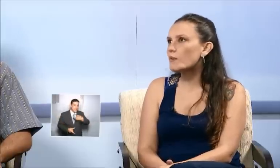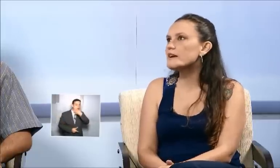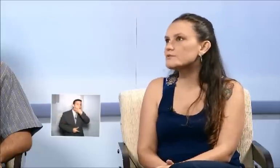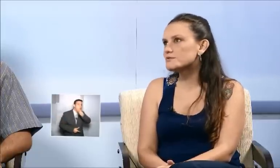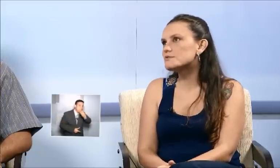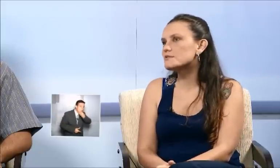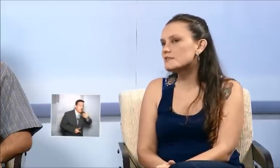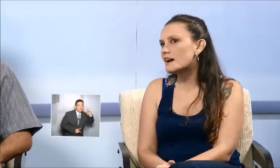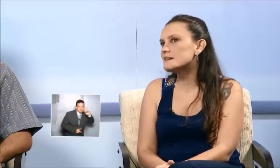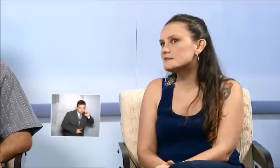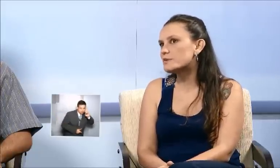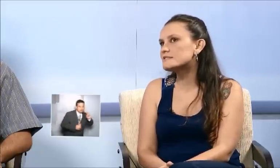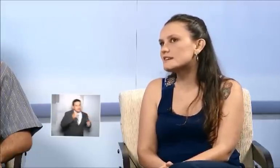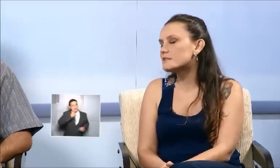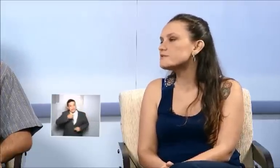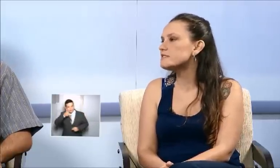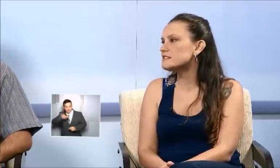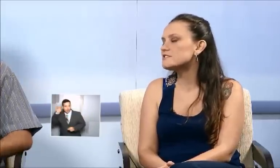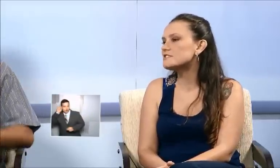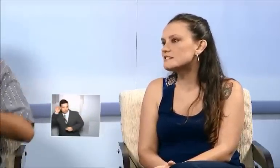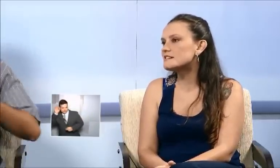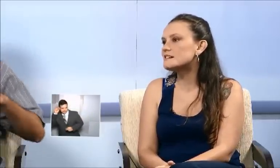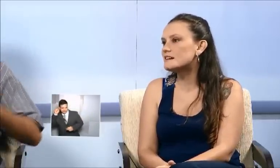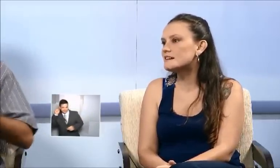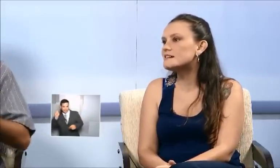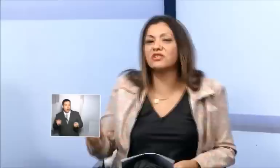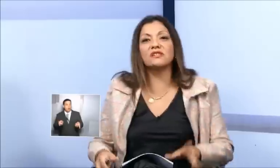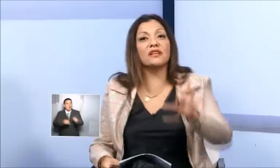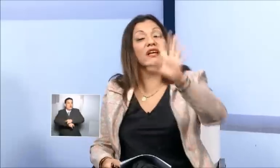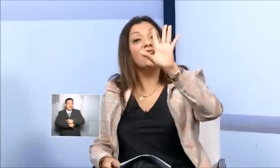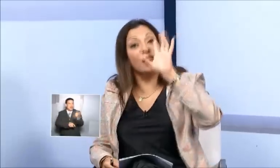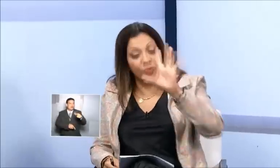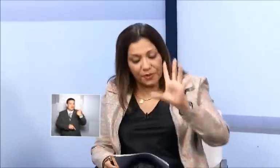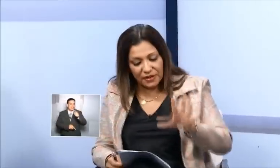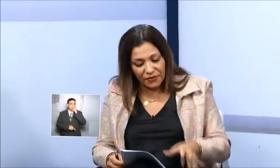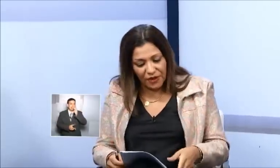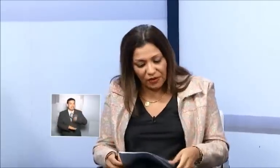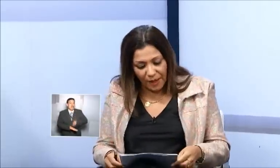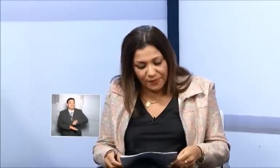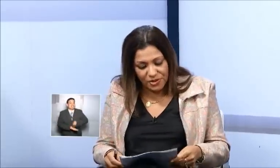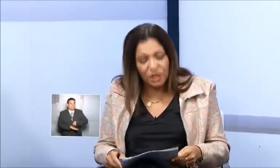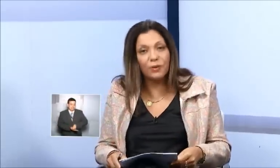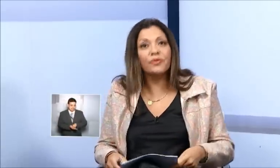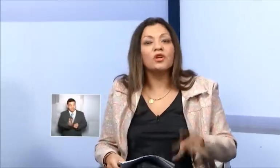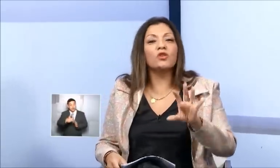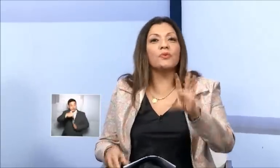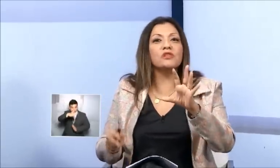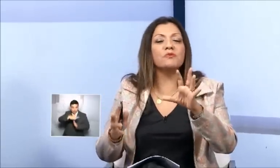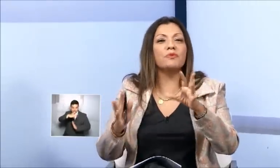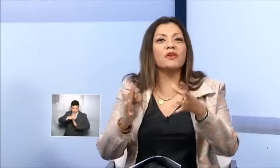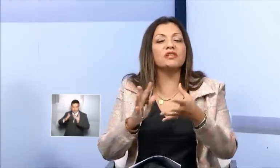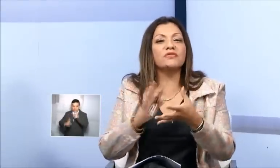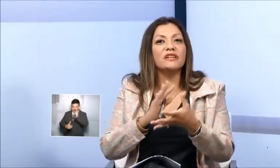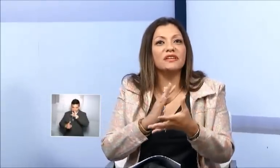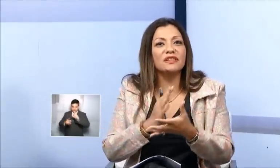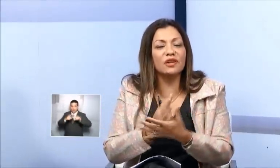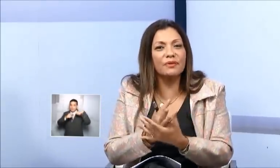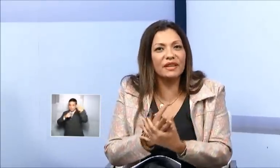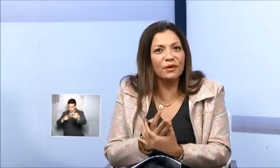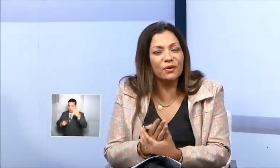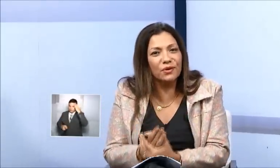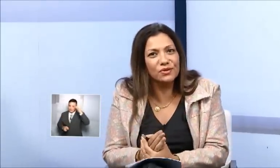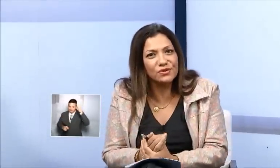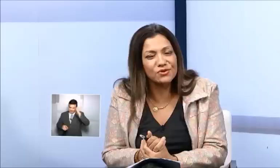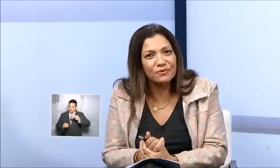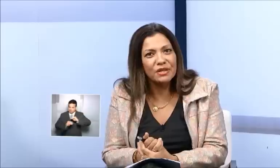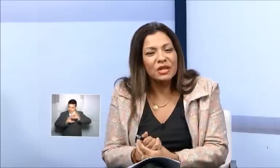o homem é o surdo e a esposa é o ouvinte. É muito machista, né? Eu vou para o intervalo rapidinho. No próximo bloco a gente vai entender como é